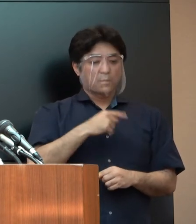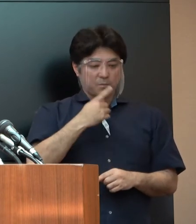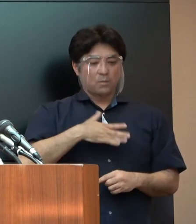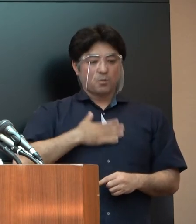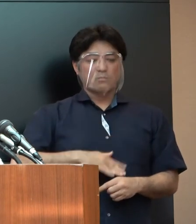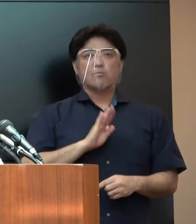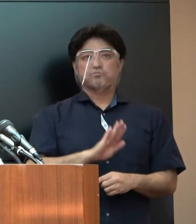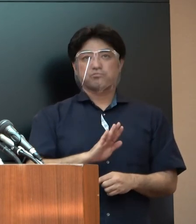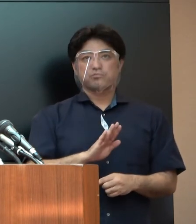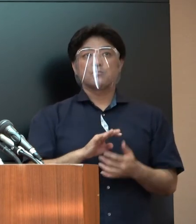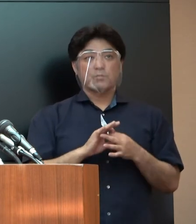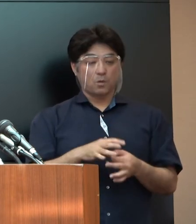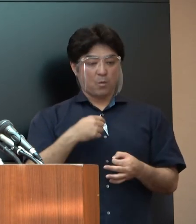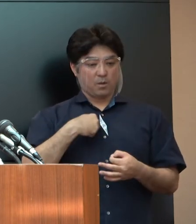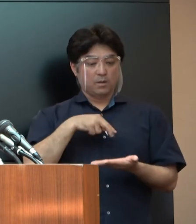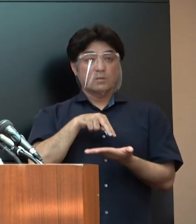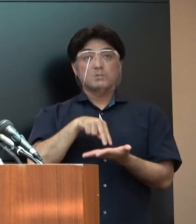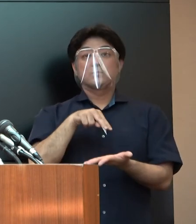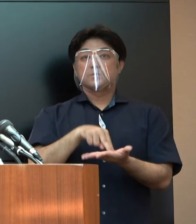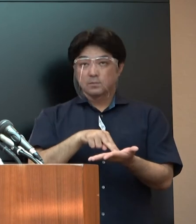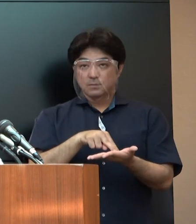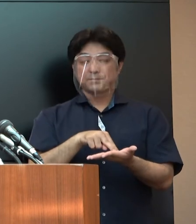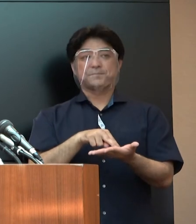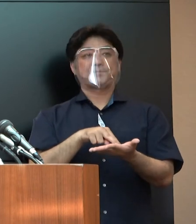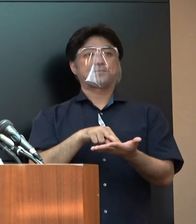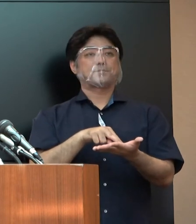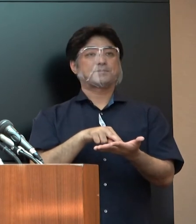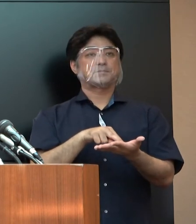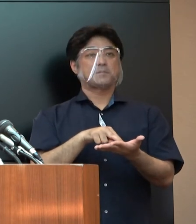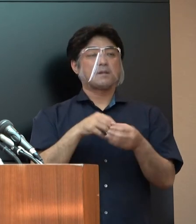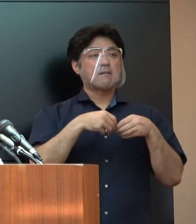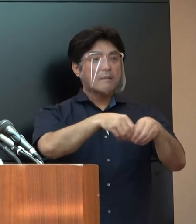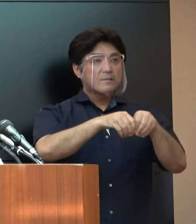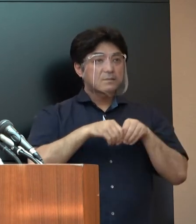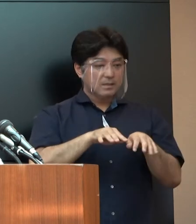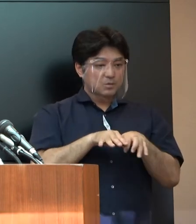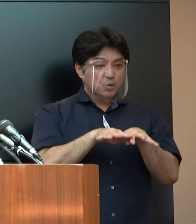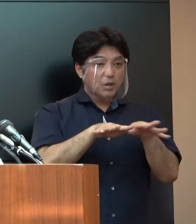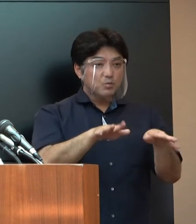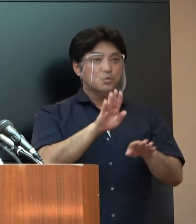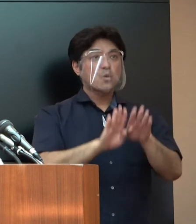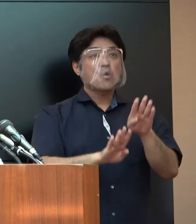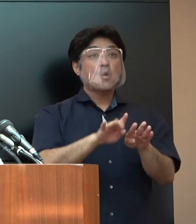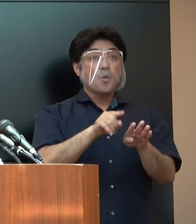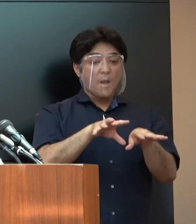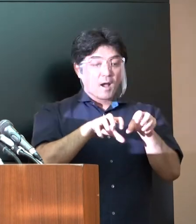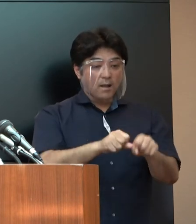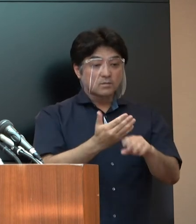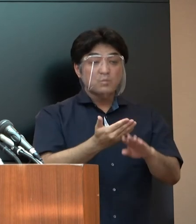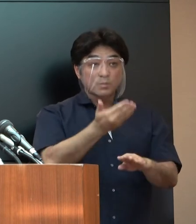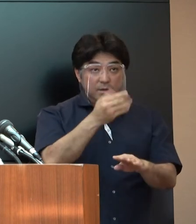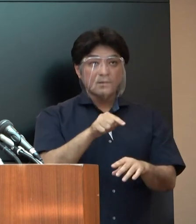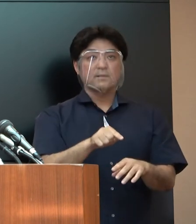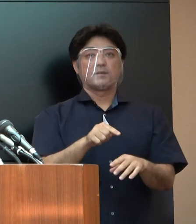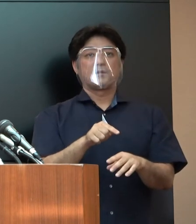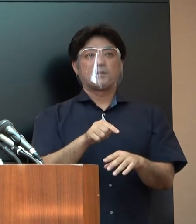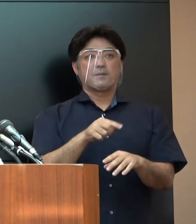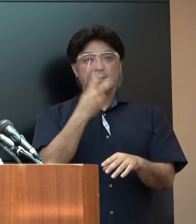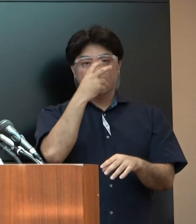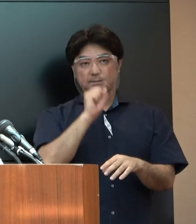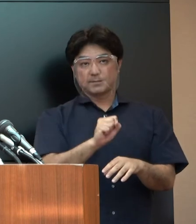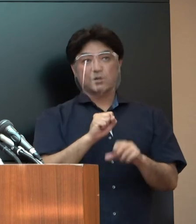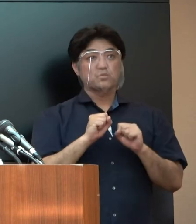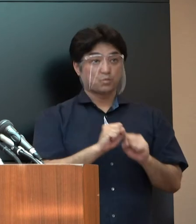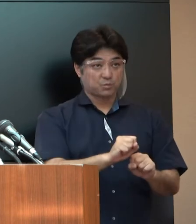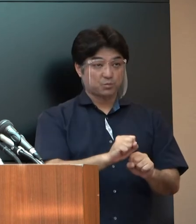りますので、私としては、そういうその感染が広がる状況をしっかりと捉えて、そこを、検査を